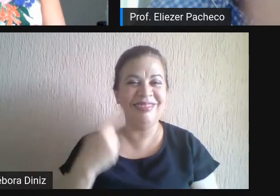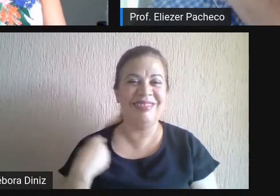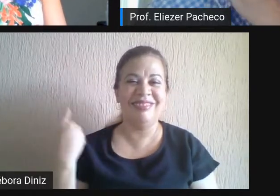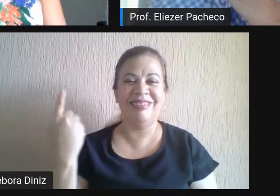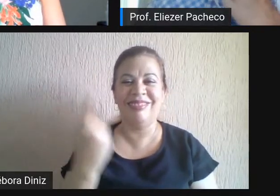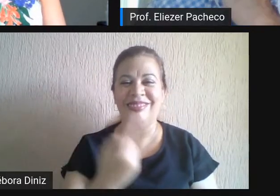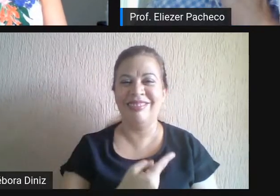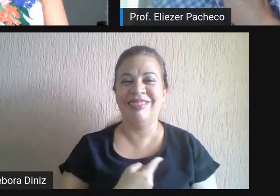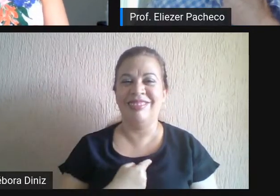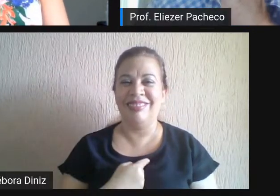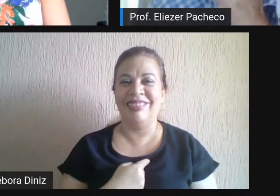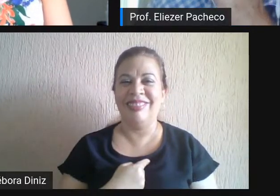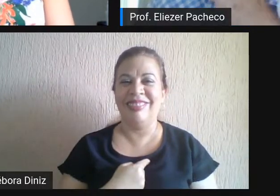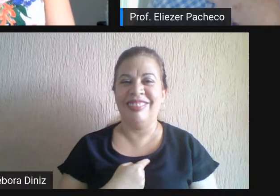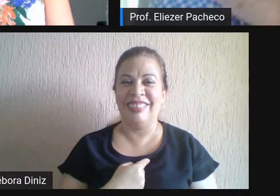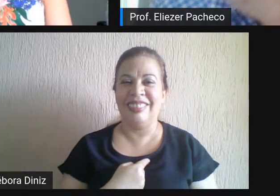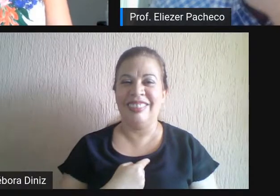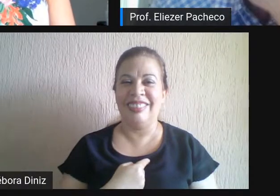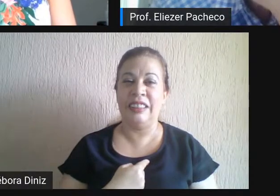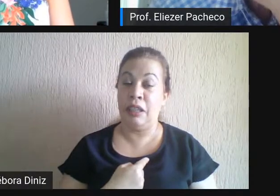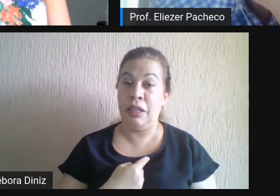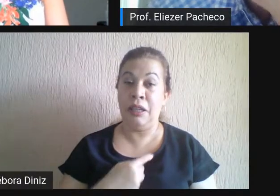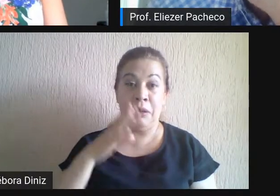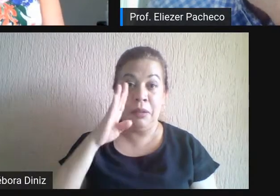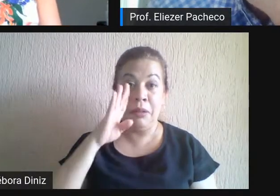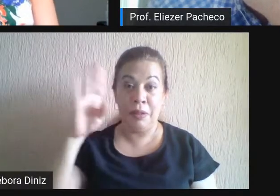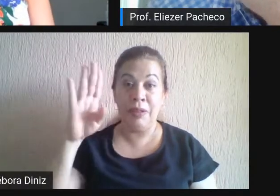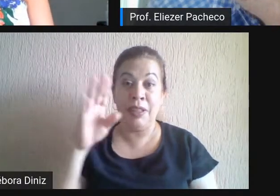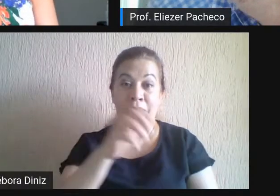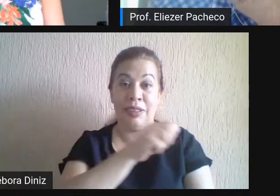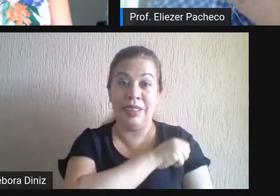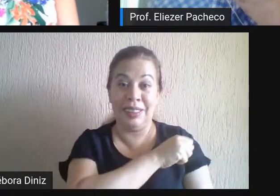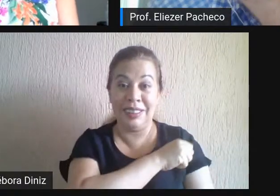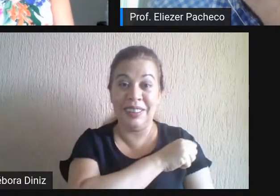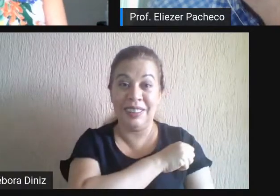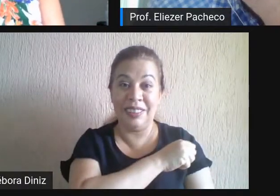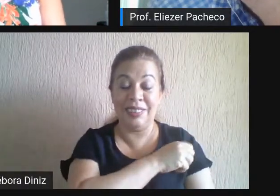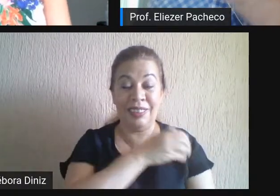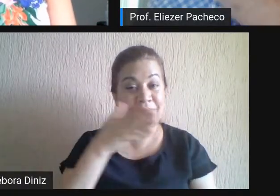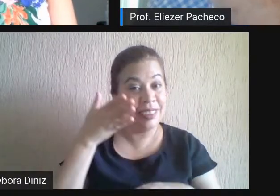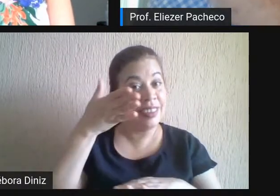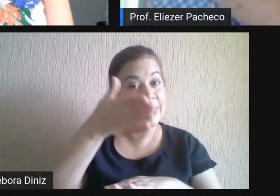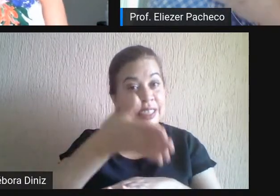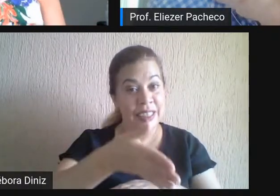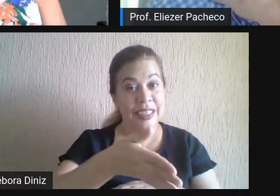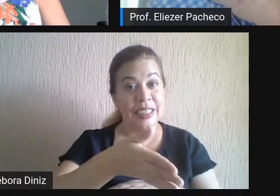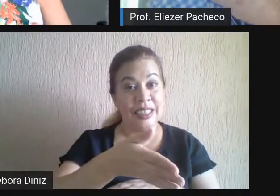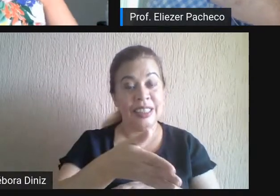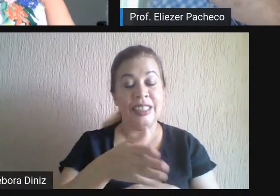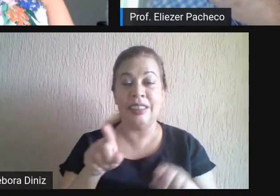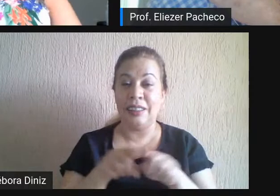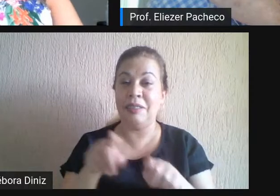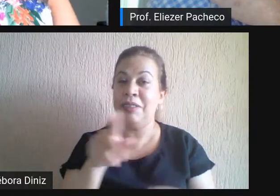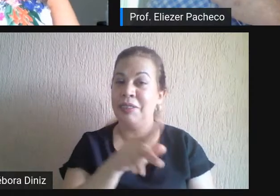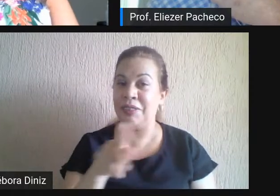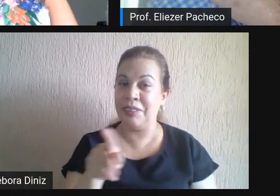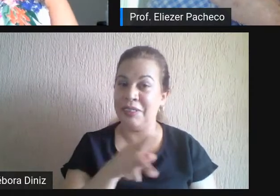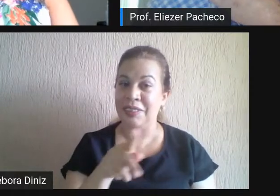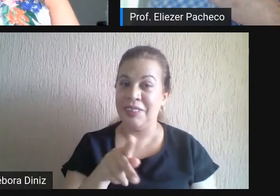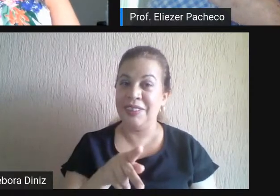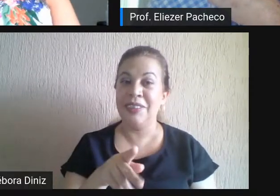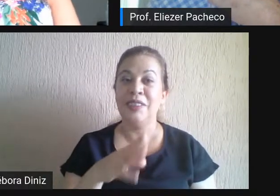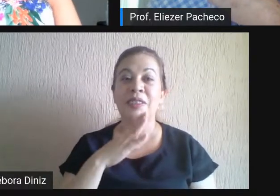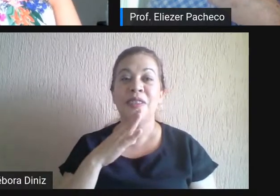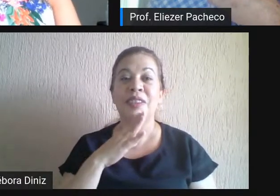cada vez mais, principalmente os nossos discentes, né, que estão entrando agora, os docentes também, conheçam melhor